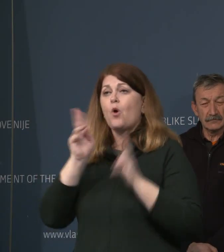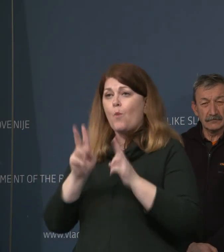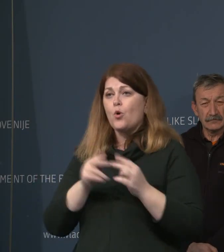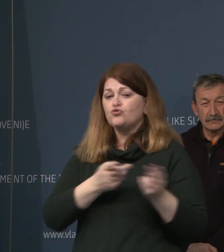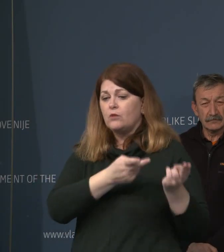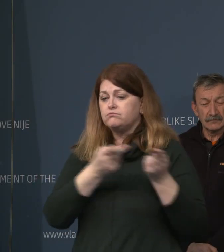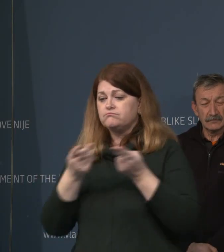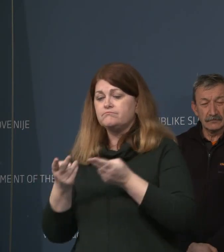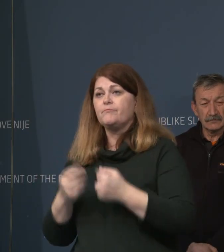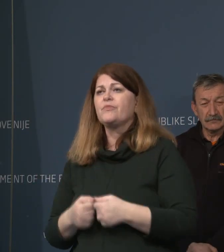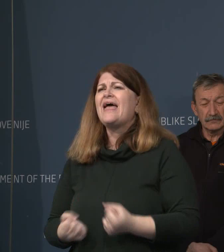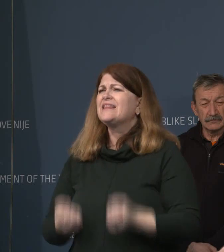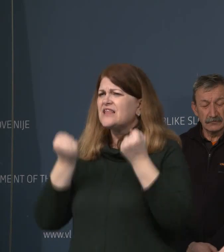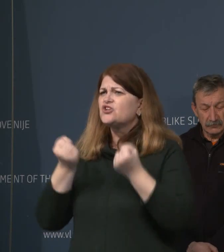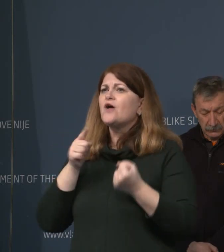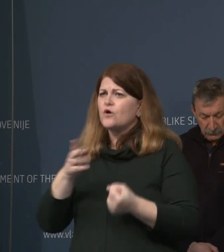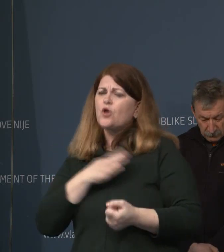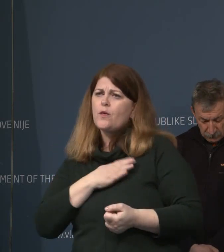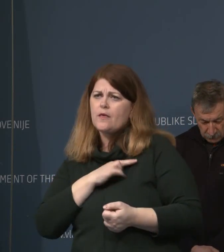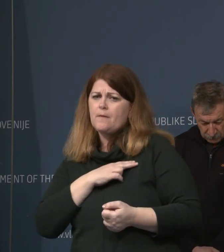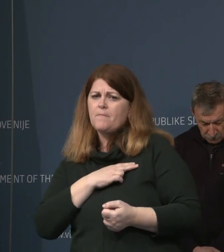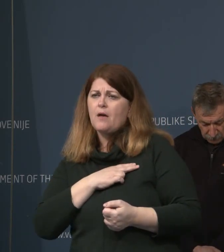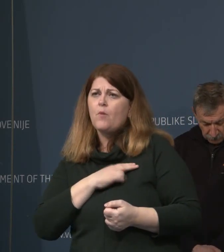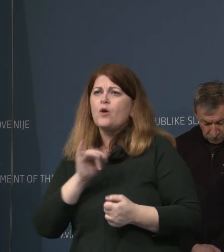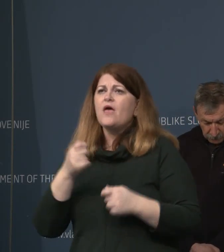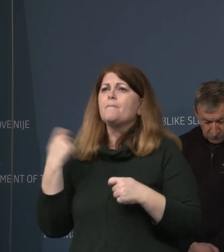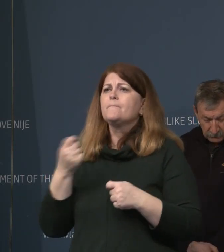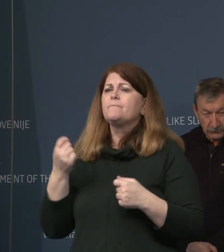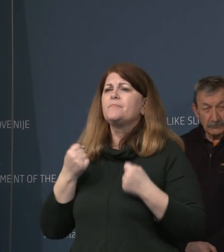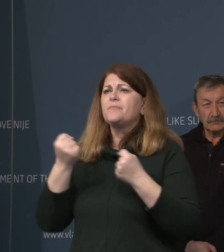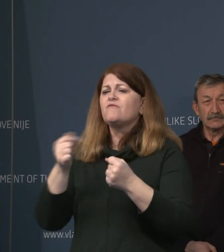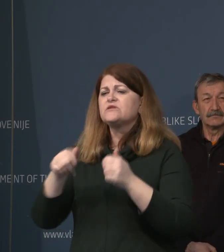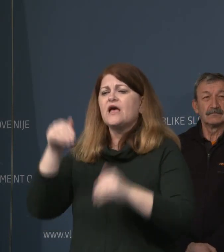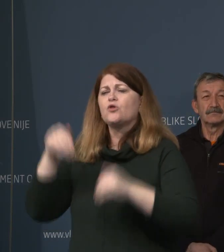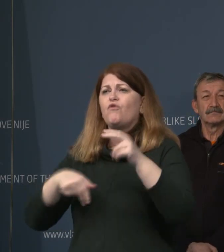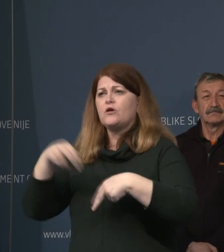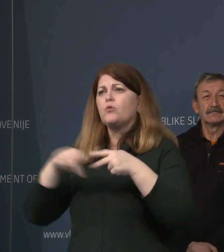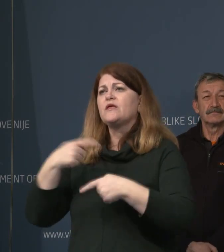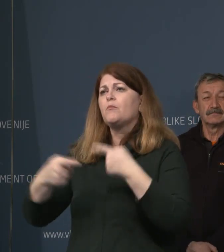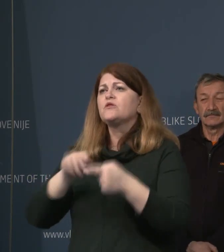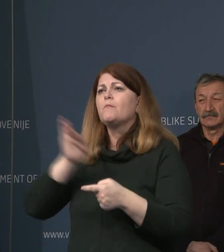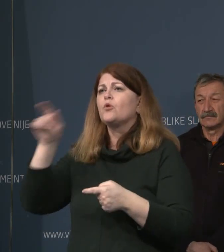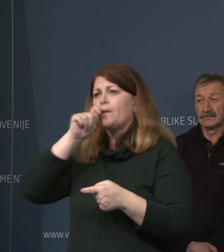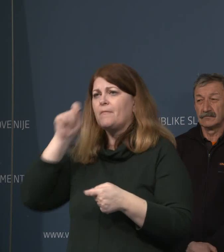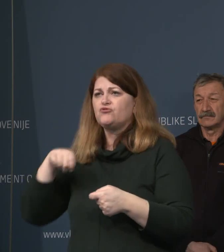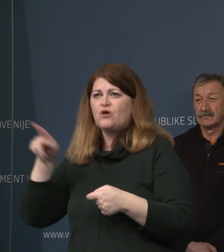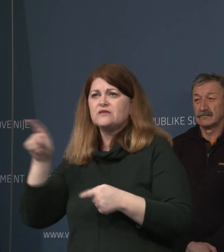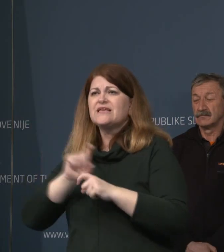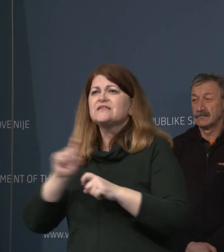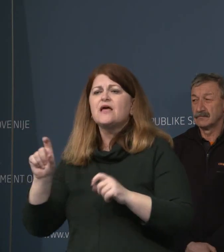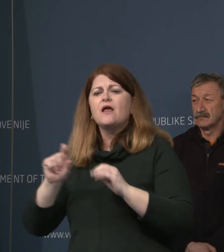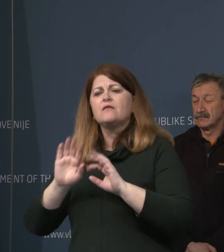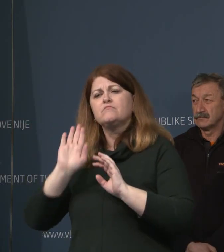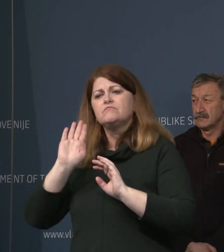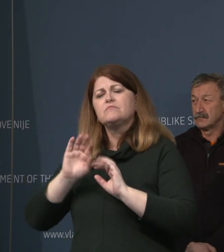dostop. Težavo, ki jo imamo, je seveda prevoz tega tovornega prometa, ki poteka proti Madžarski zaradi